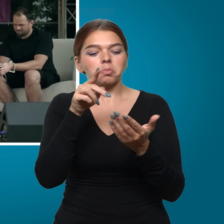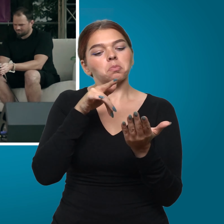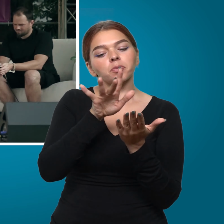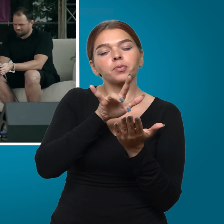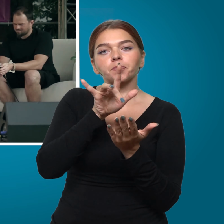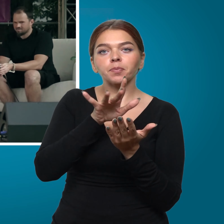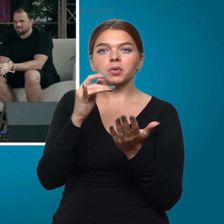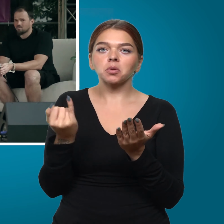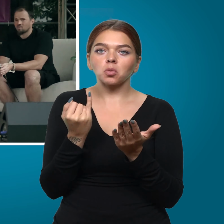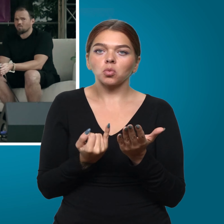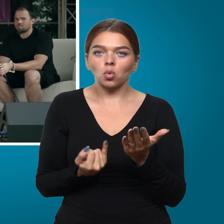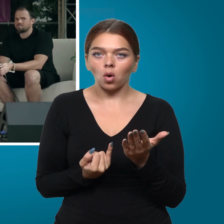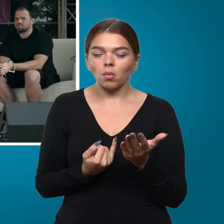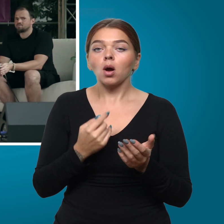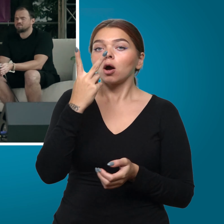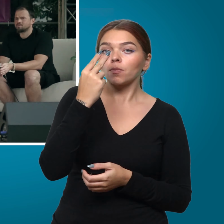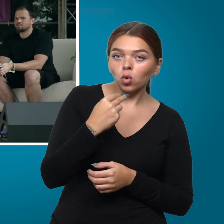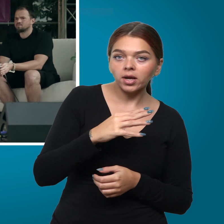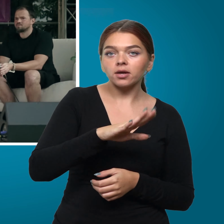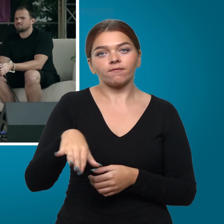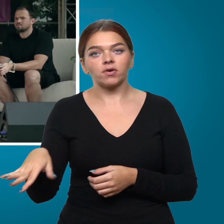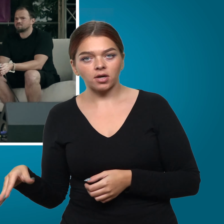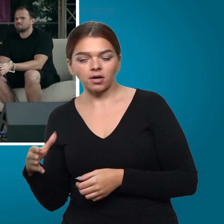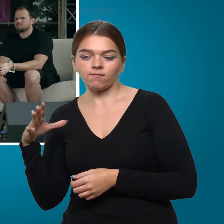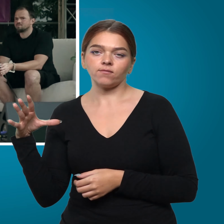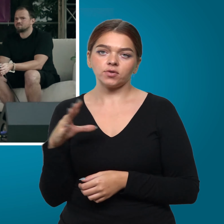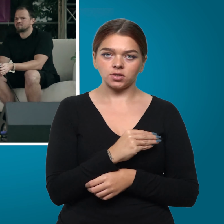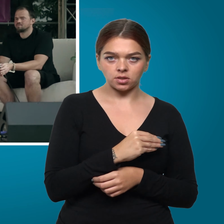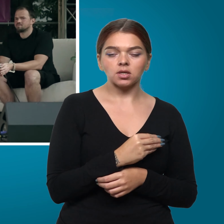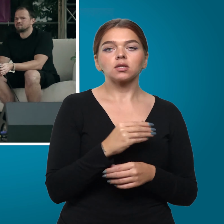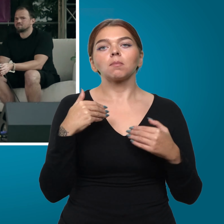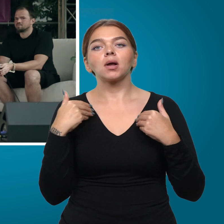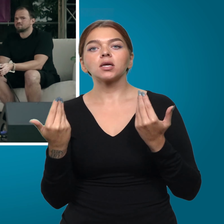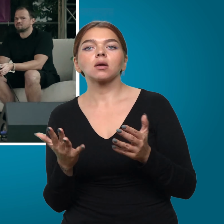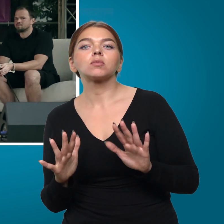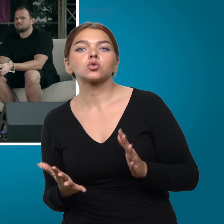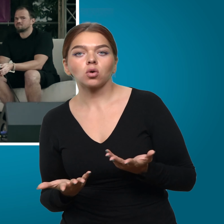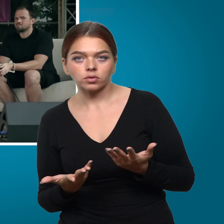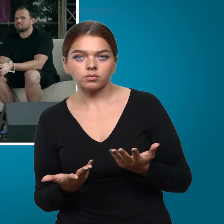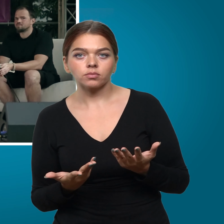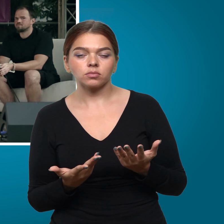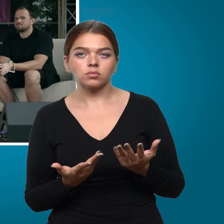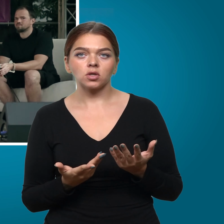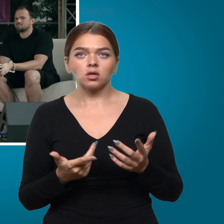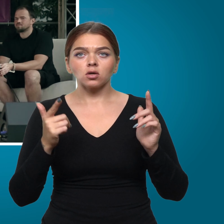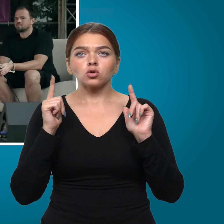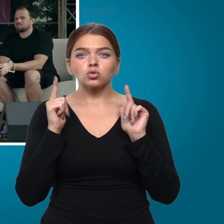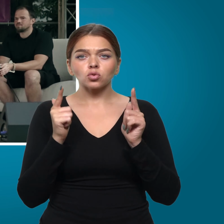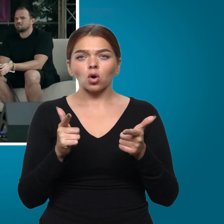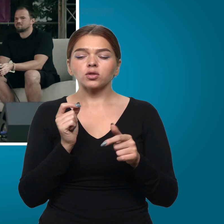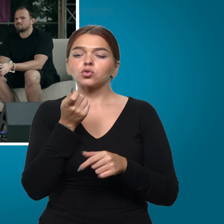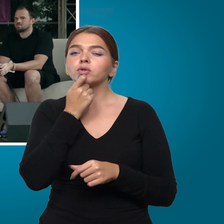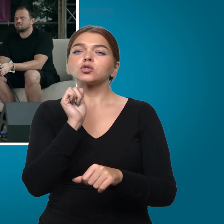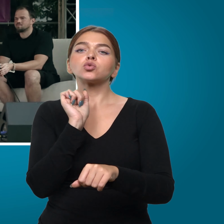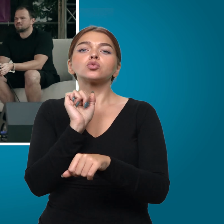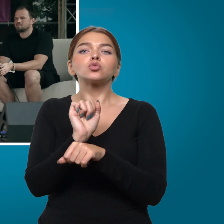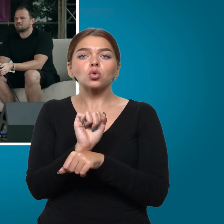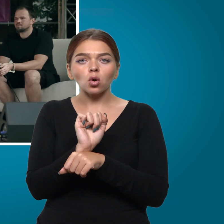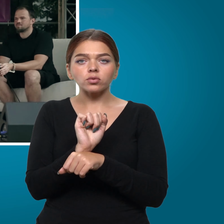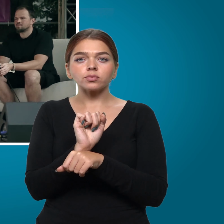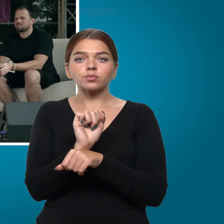paėma, ir ne tik paaugliai, bet ir vaikai. Ir gal mano palinkėjimas, va, jiem kaip tik ir būtų tas toks truputėlį